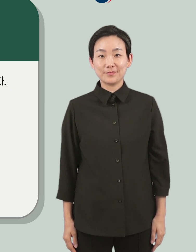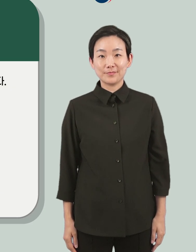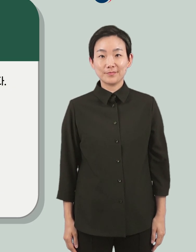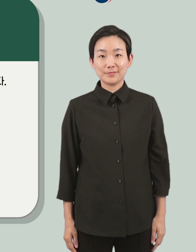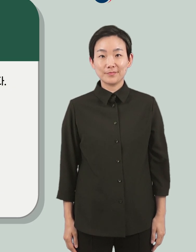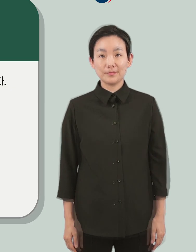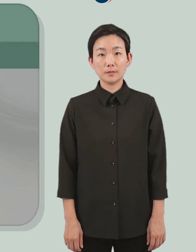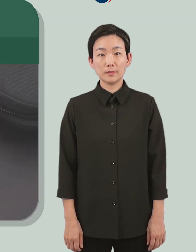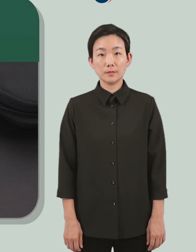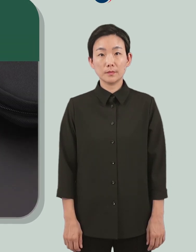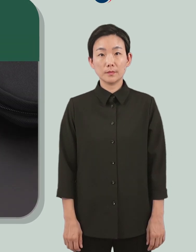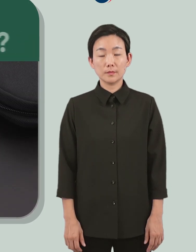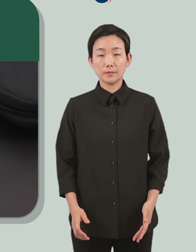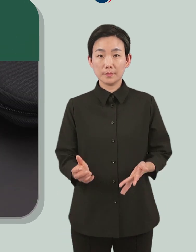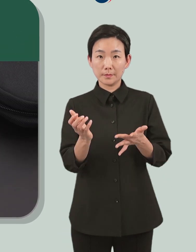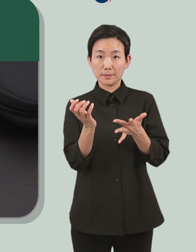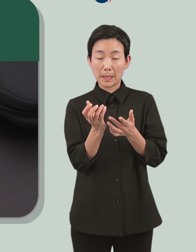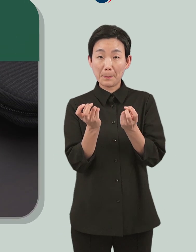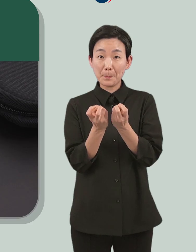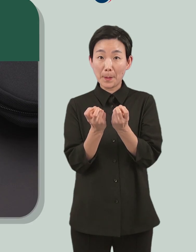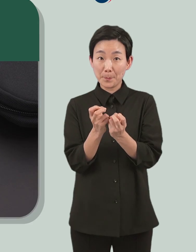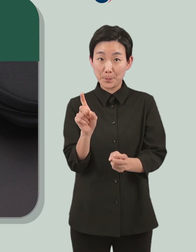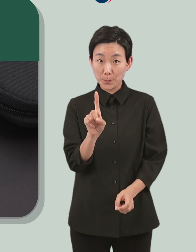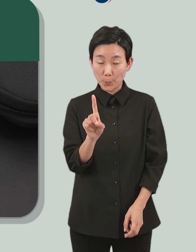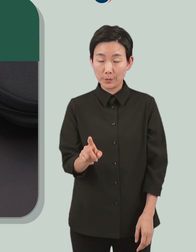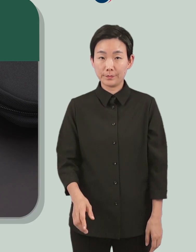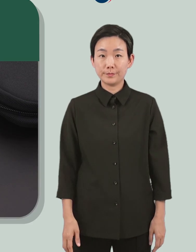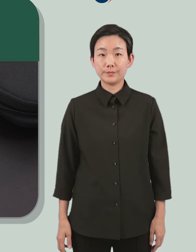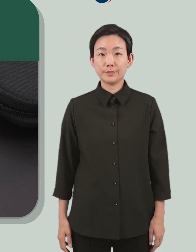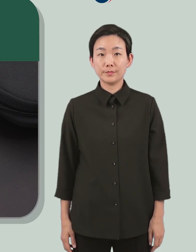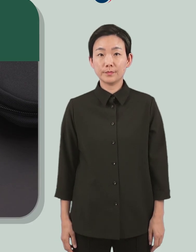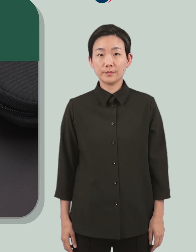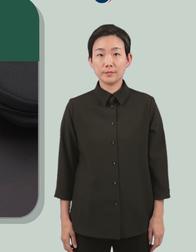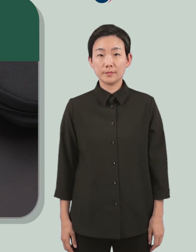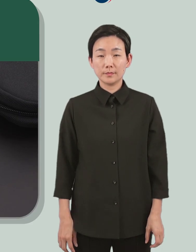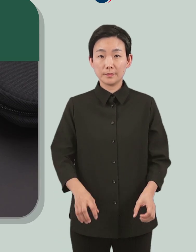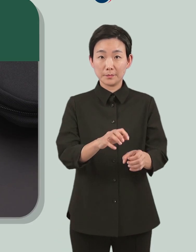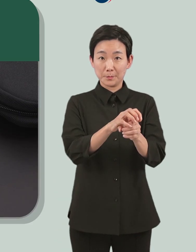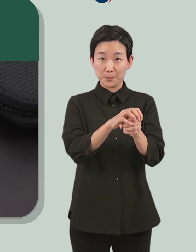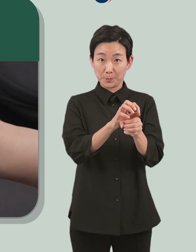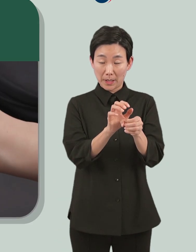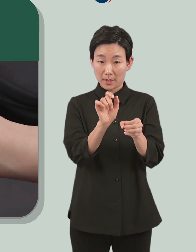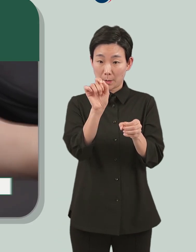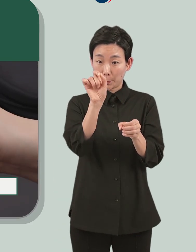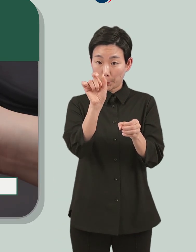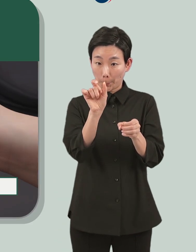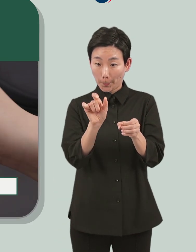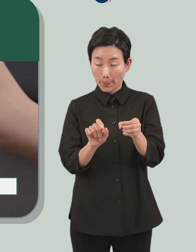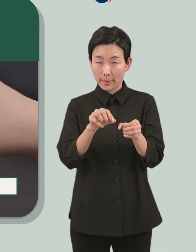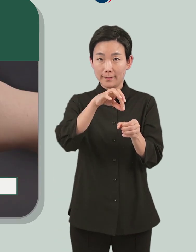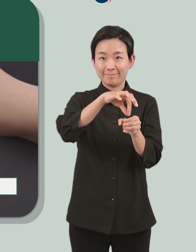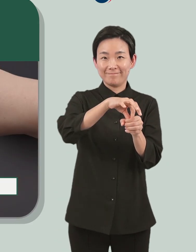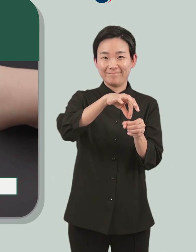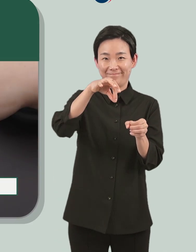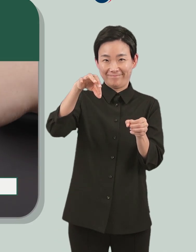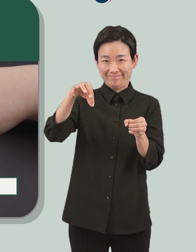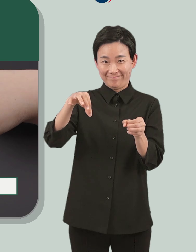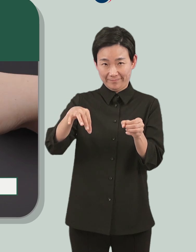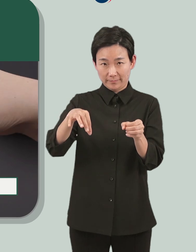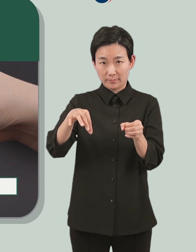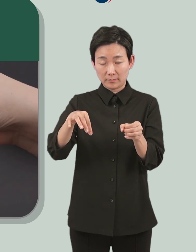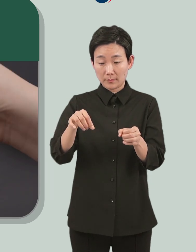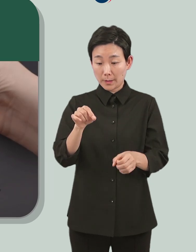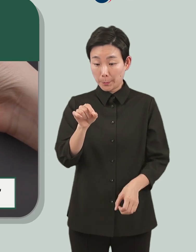붉은색으로 변합니다. 이 의료기기의 사용 방법은 무엇입니까? 용기를 개봉하여 검사지를